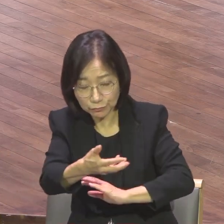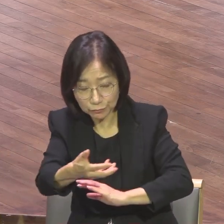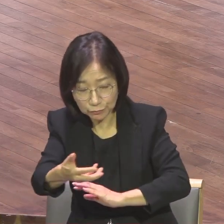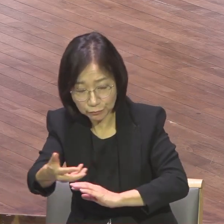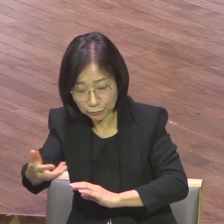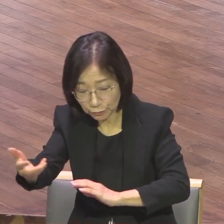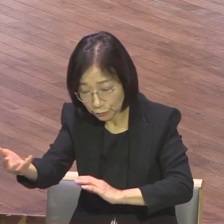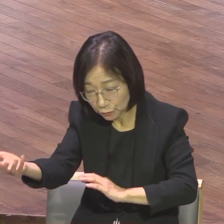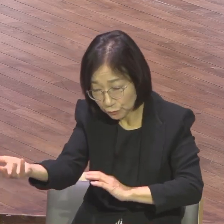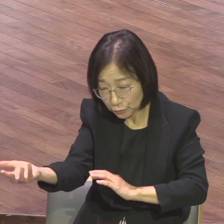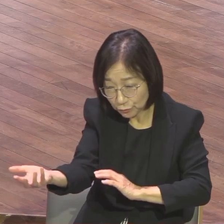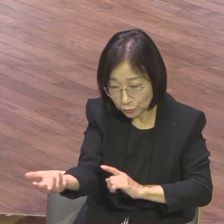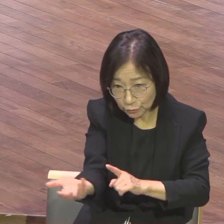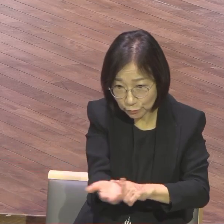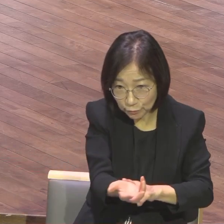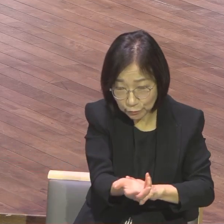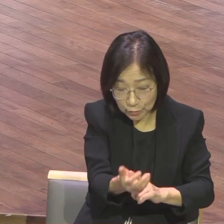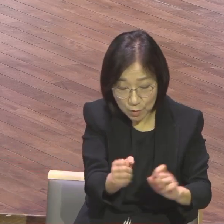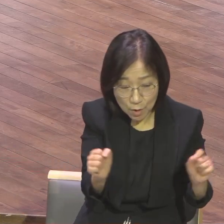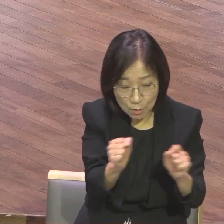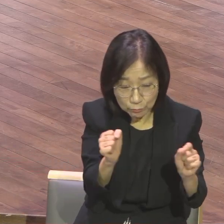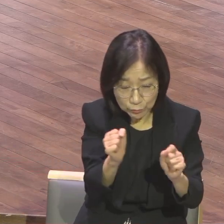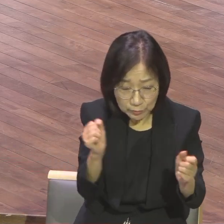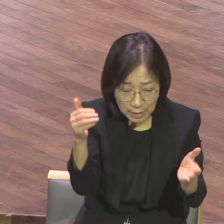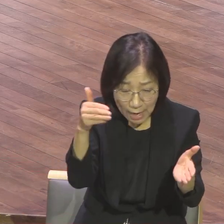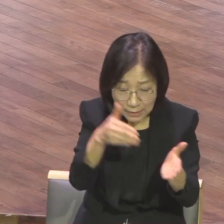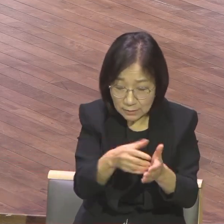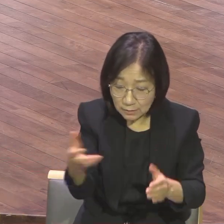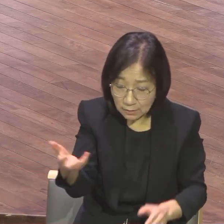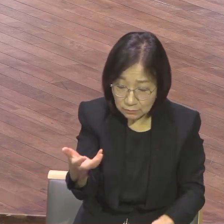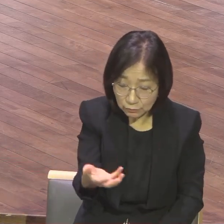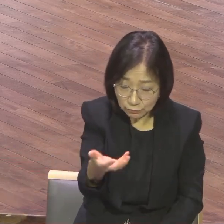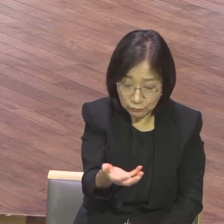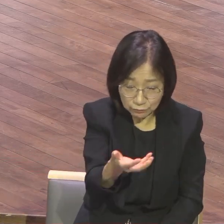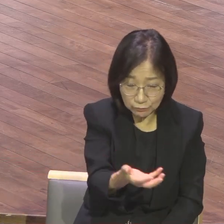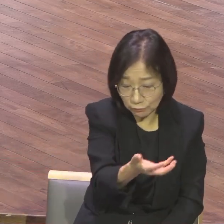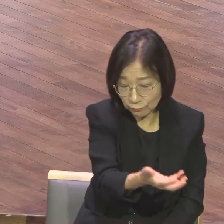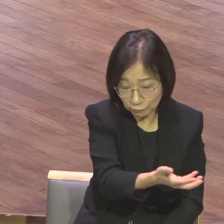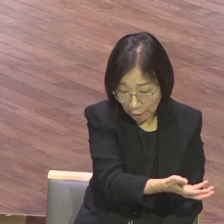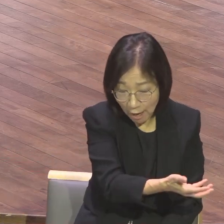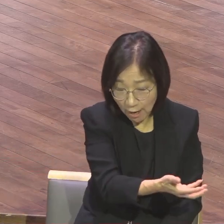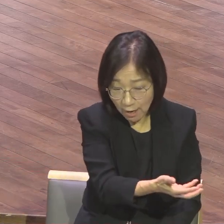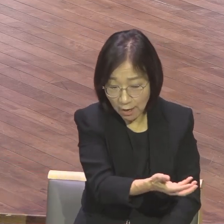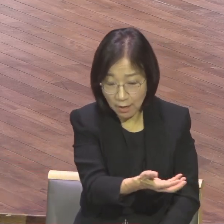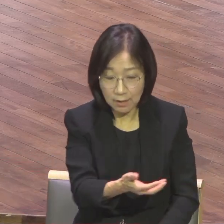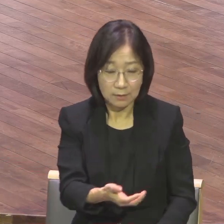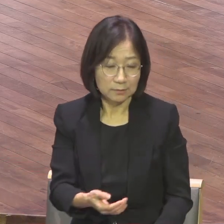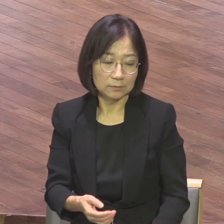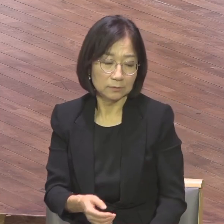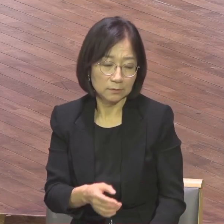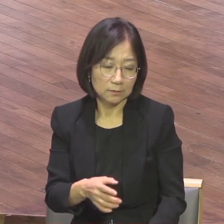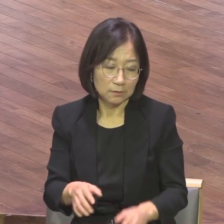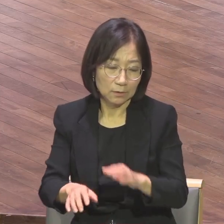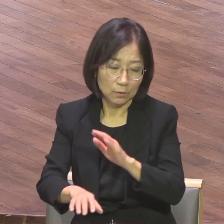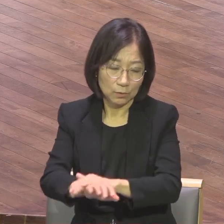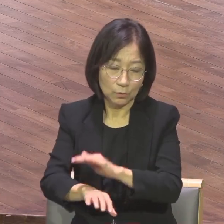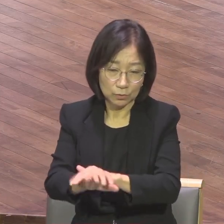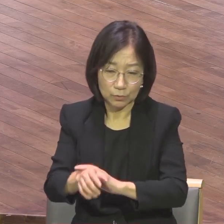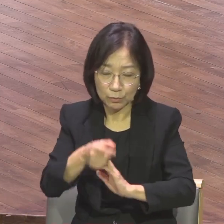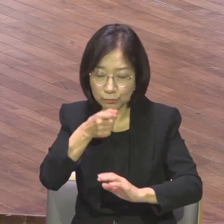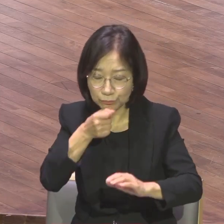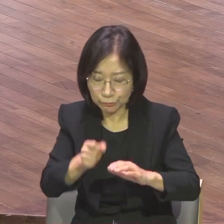데리고 북문으로 나가서 바깥 길로 꺾여 동쪽을 향한 바깥 문에 이르시기로 본적 물이